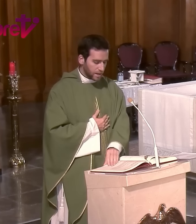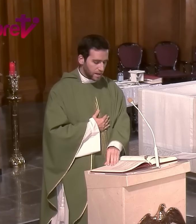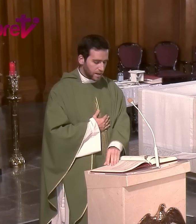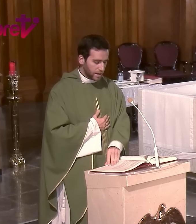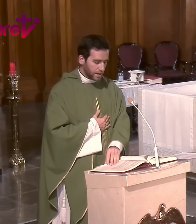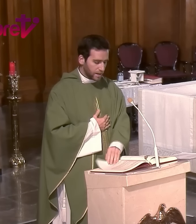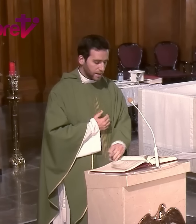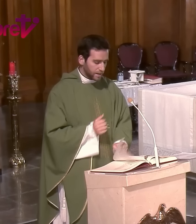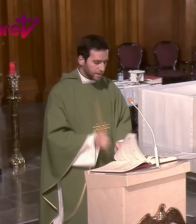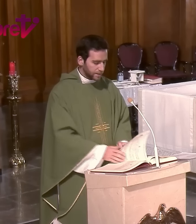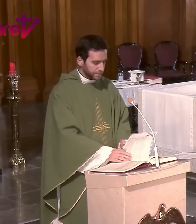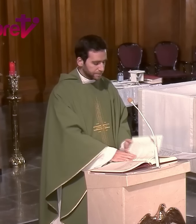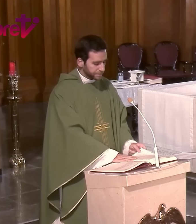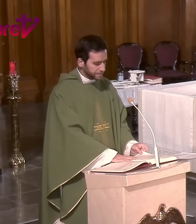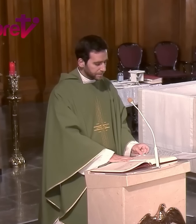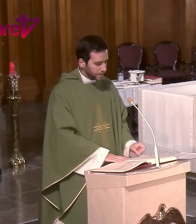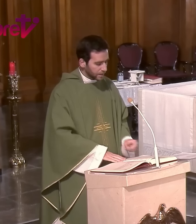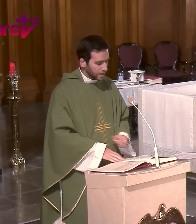aleluya.